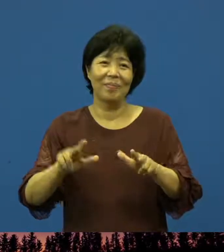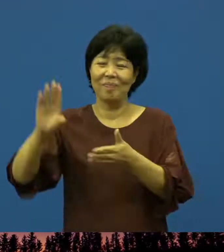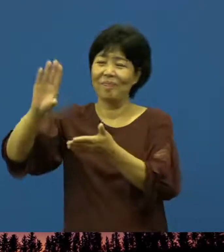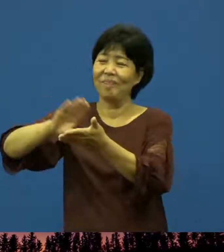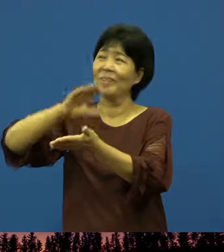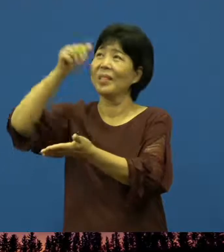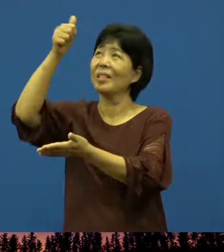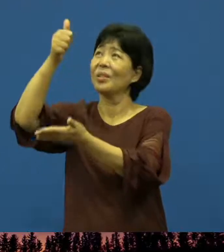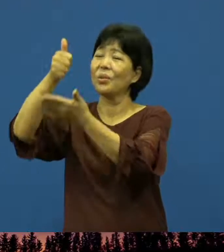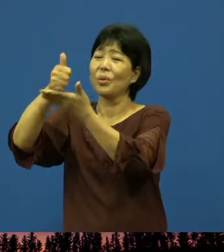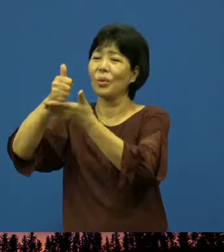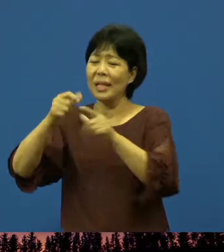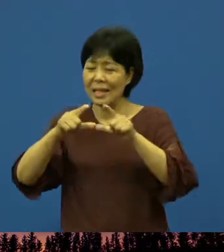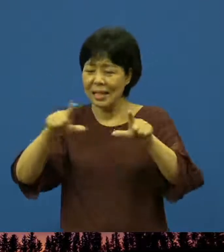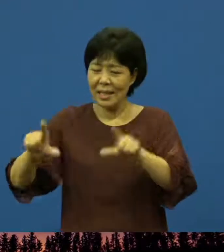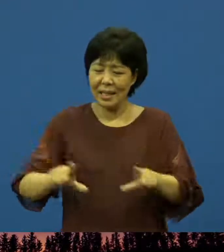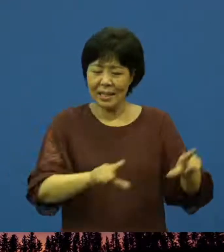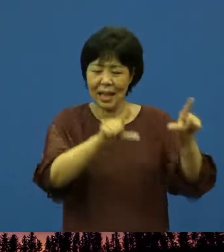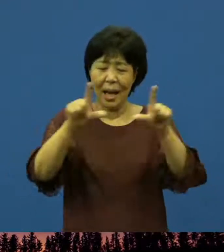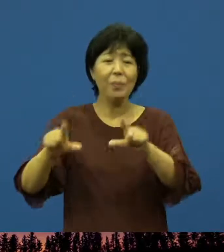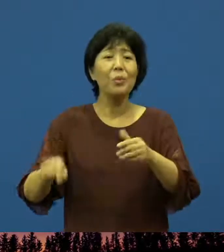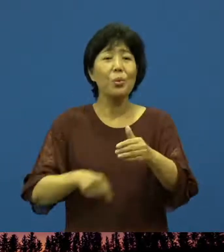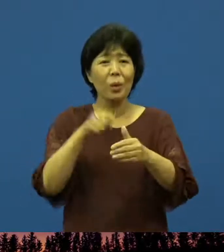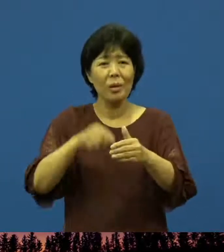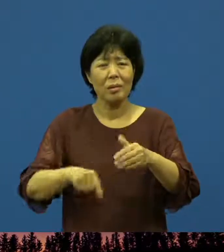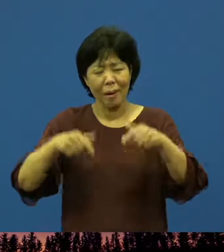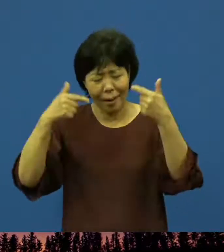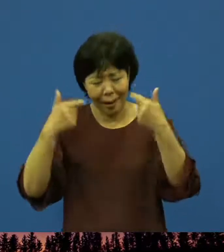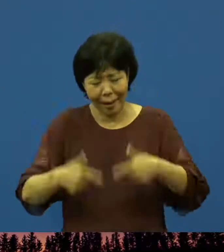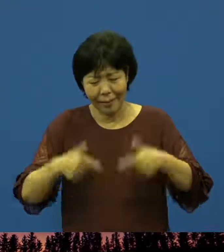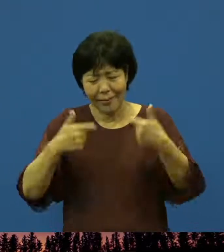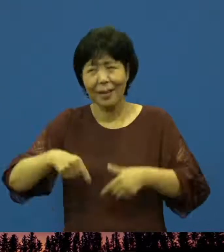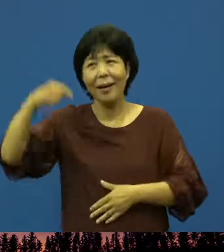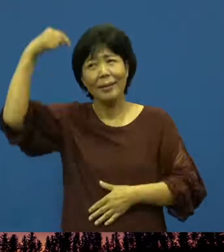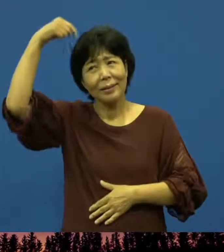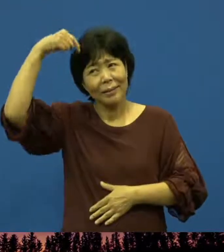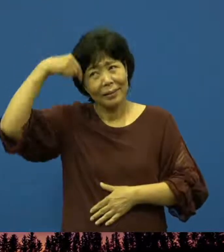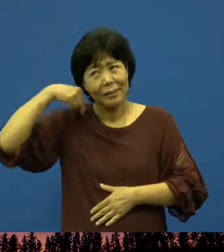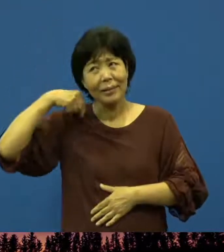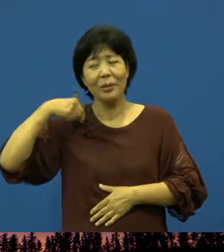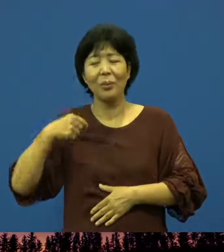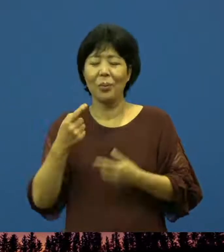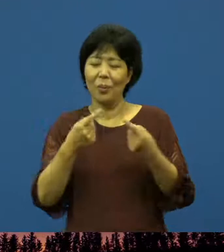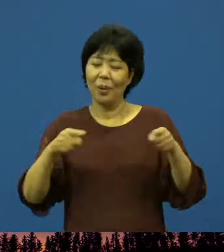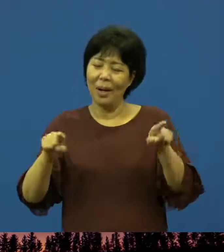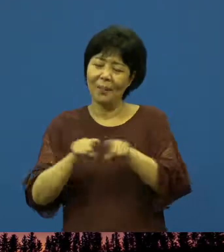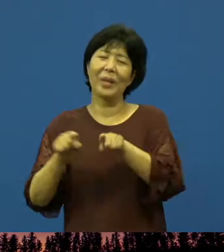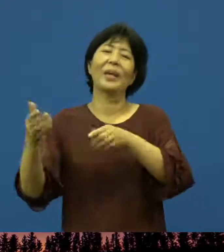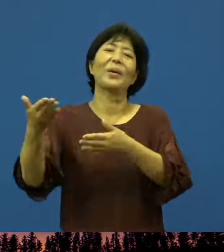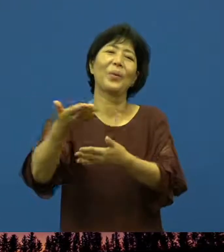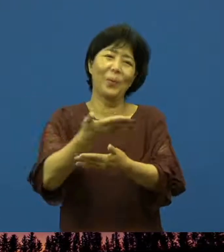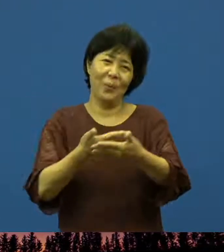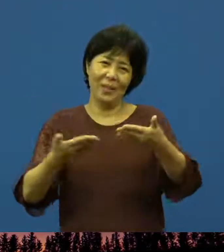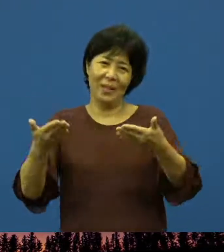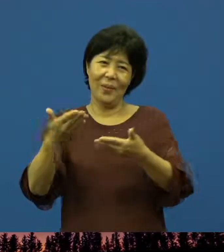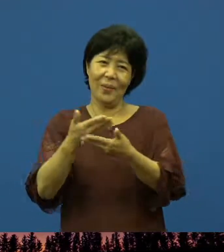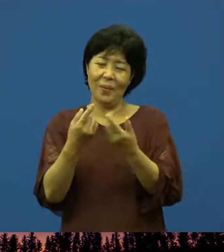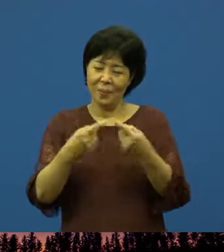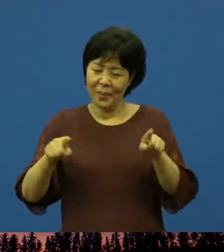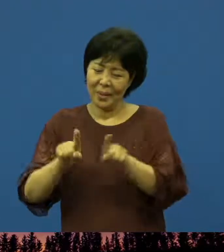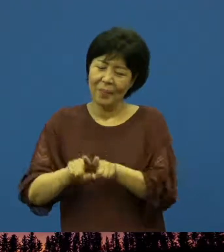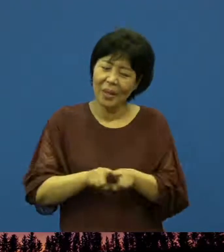느낍니다. 우리는 일상의 삶 속에서 그분의 최치를 맡고 그분의 동행을